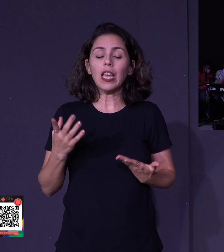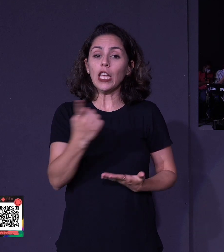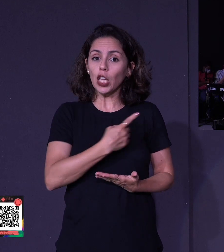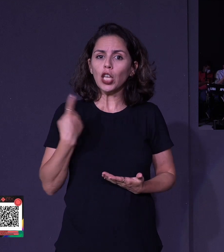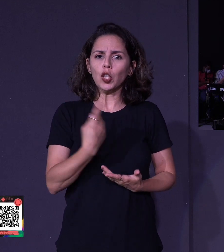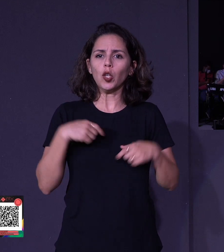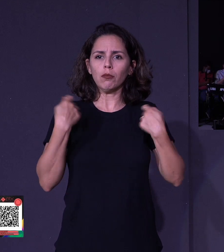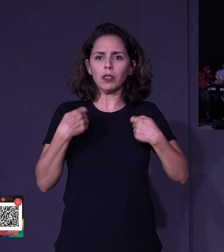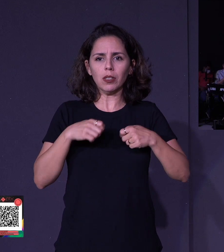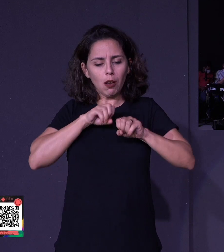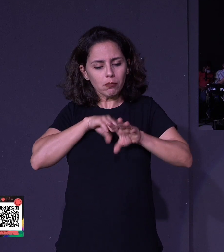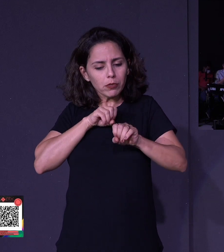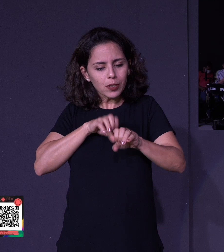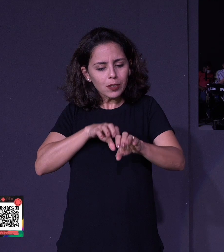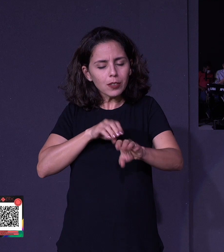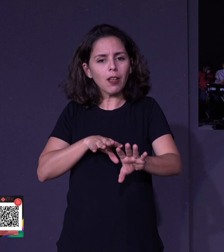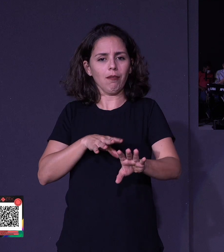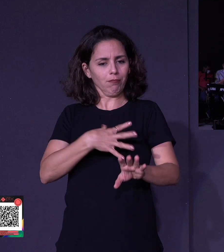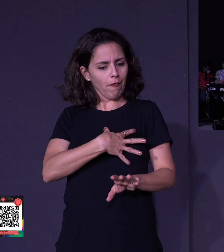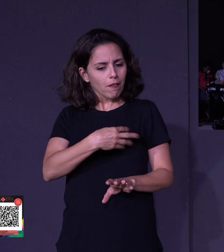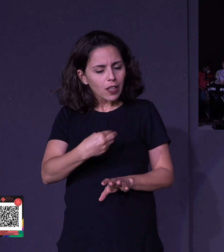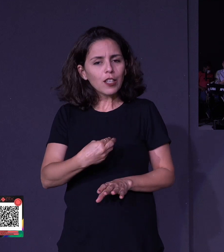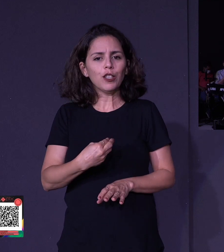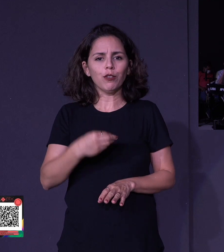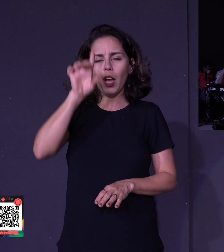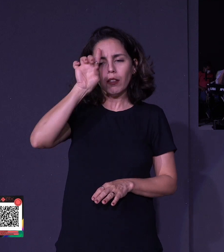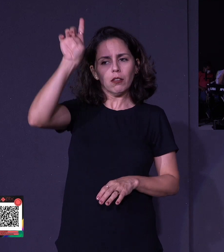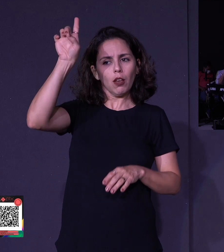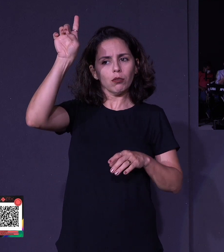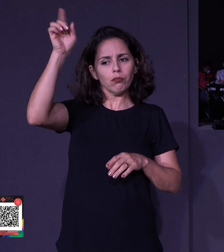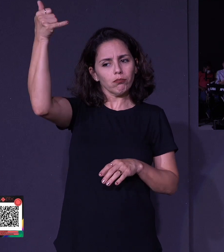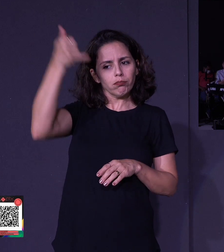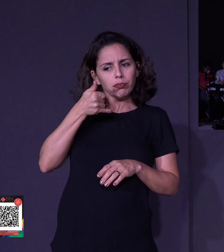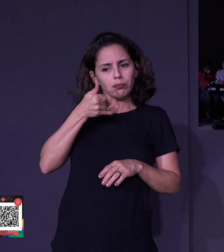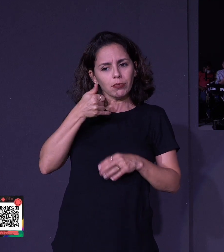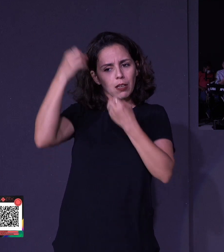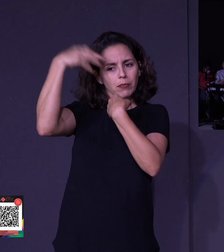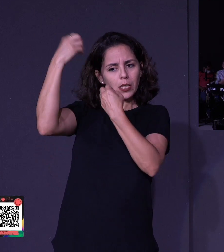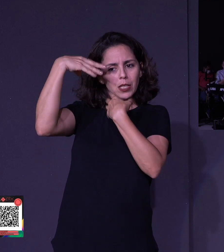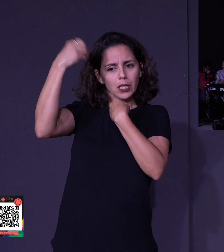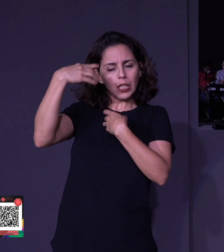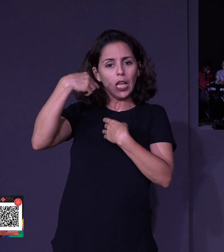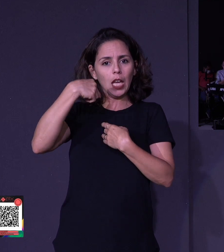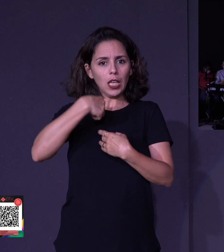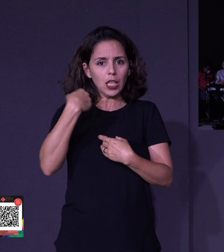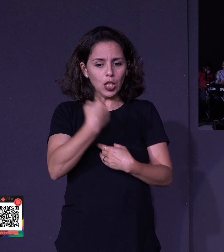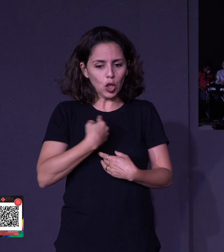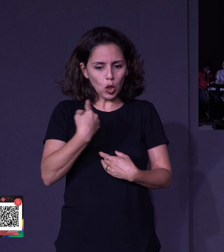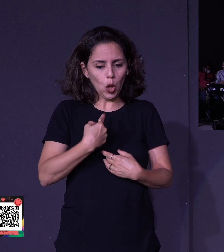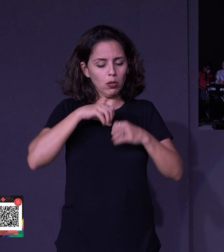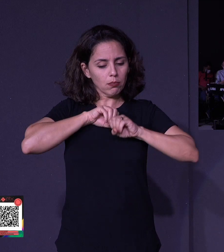nossos filhos. Nós precisamos ser instrumentos de Deus na vida dos nossos filhos, em nome de